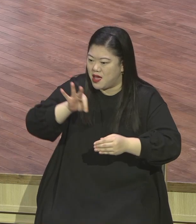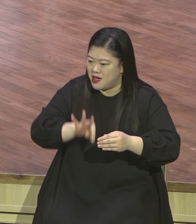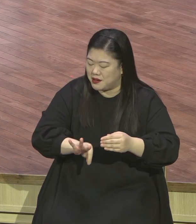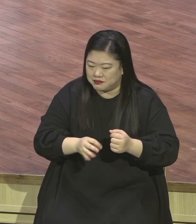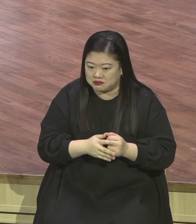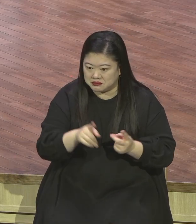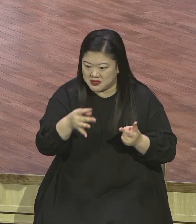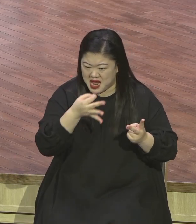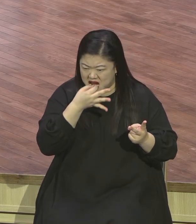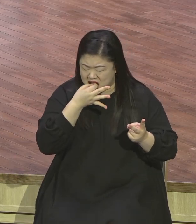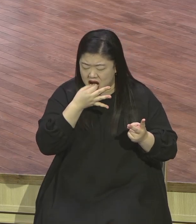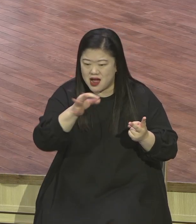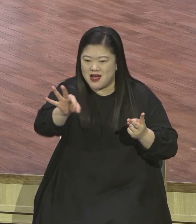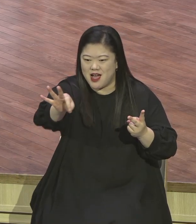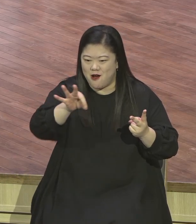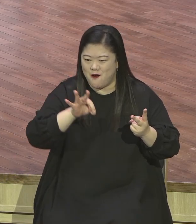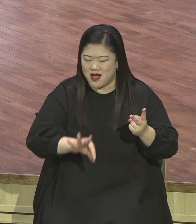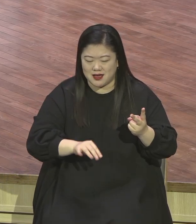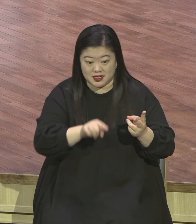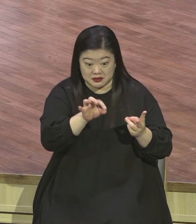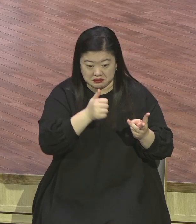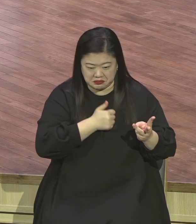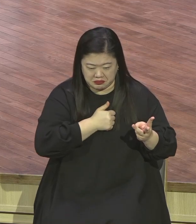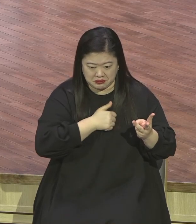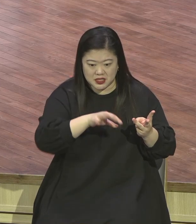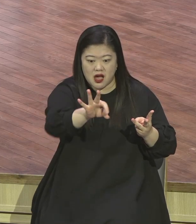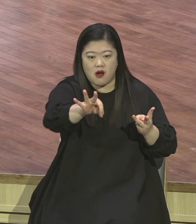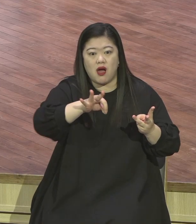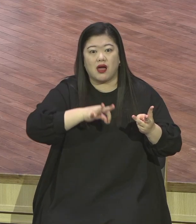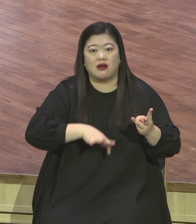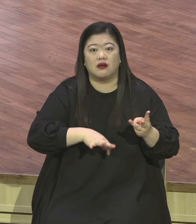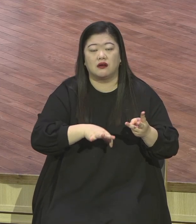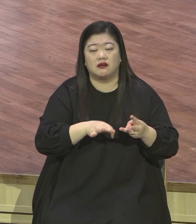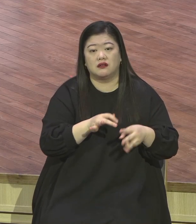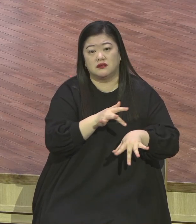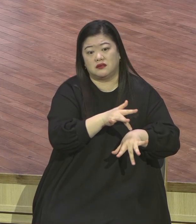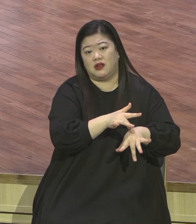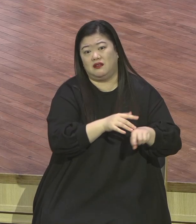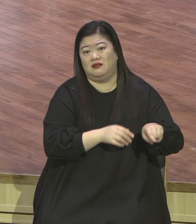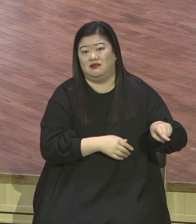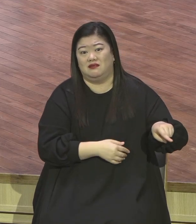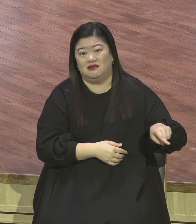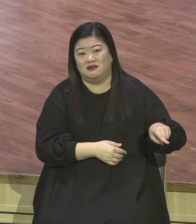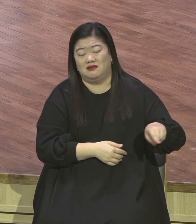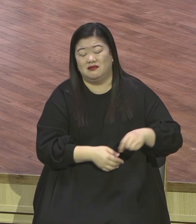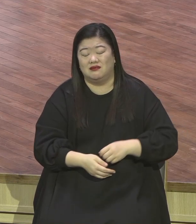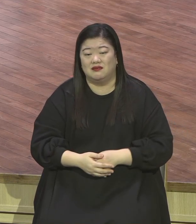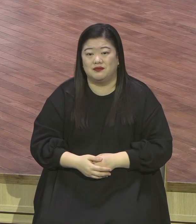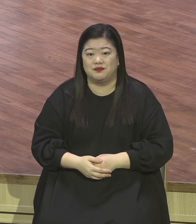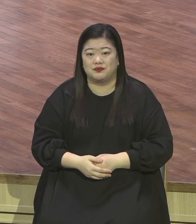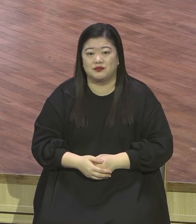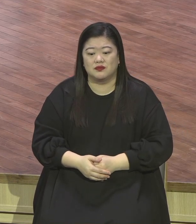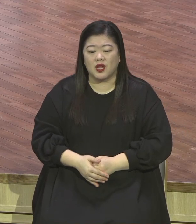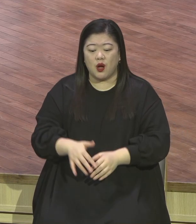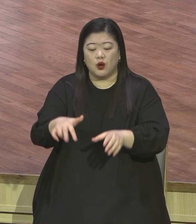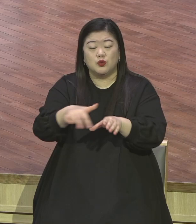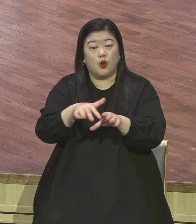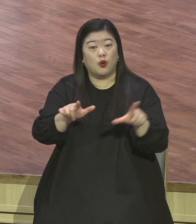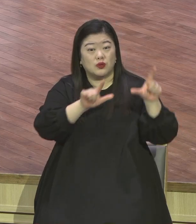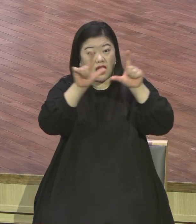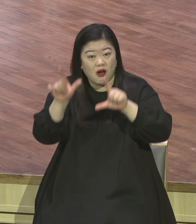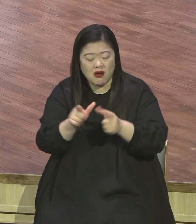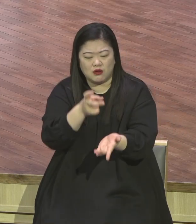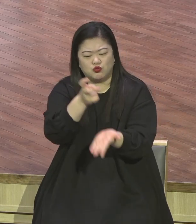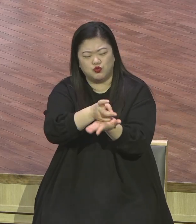영적으로 깨어서 조금이라도 남아있는 종교적 종교생활의 율법적 이의